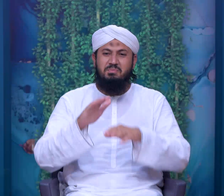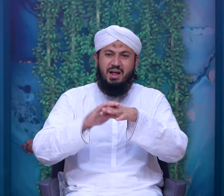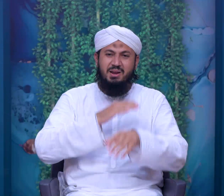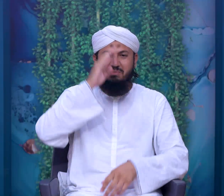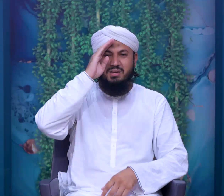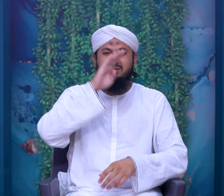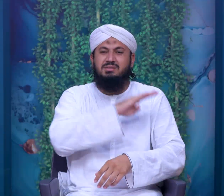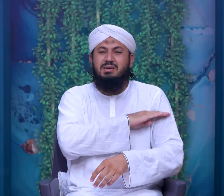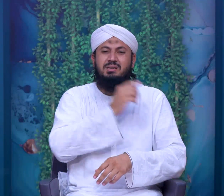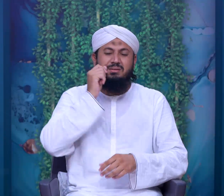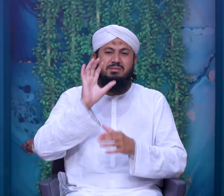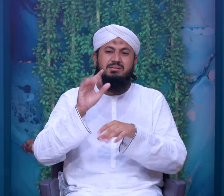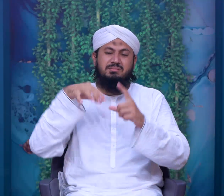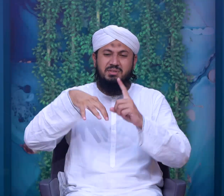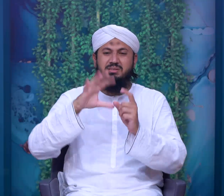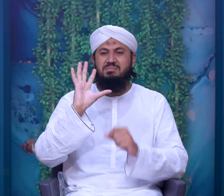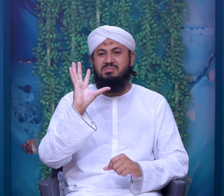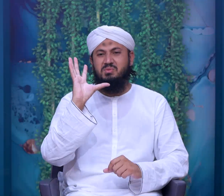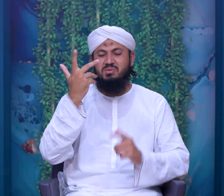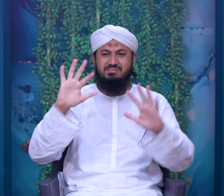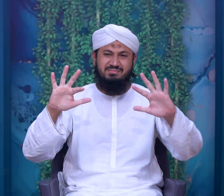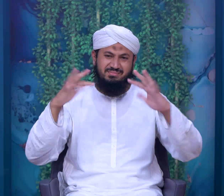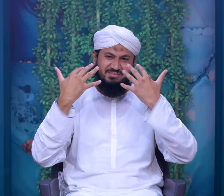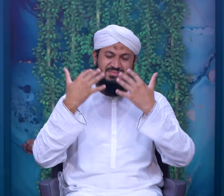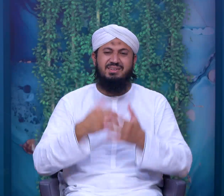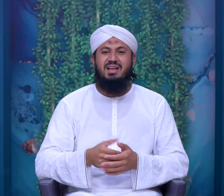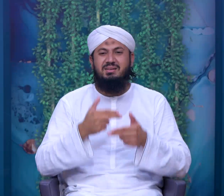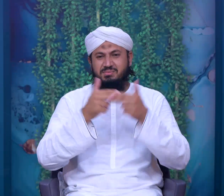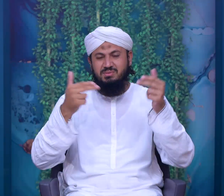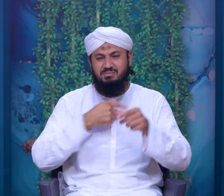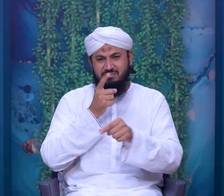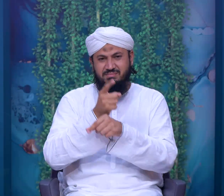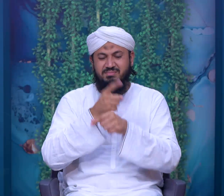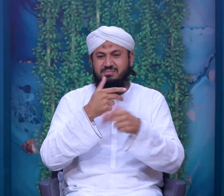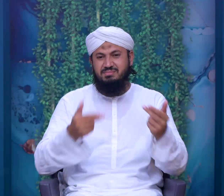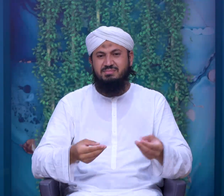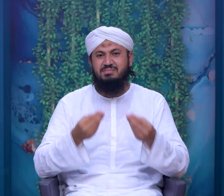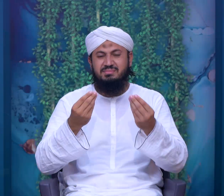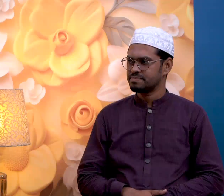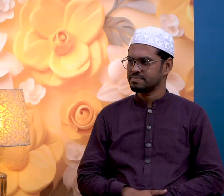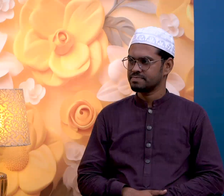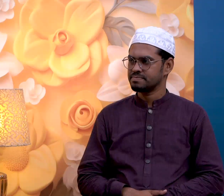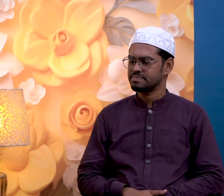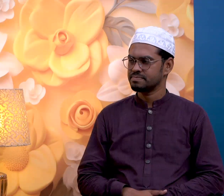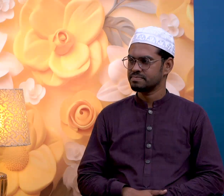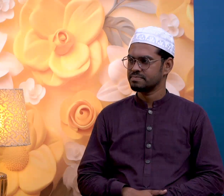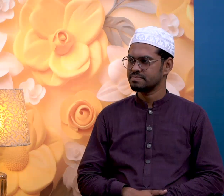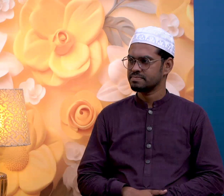پیارے اسلامی بھائیوں اور مدنی چینل کے ناظرین، پروگرام ہے ایک قصہ ایک سبق، اور آج ہم آپ کے سامنے انشاءاللہ حضور صلی